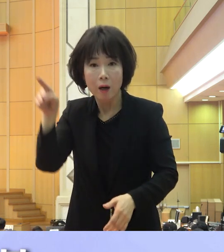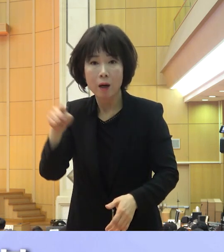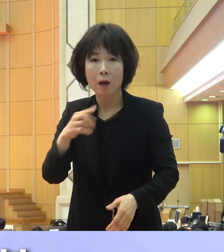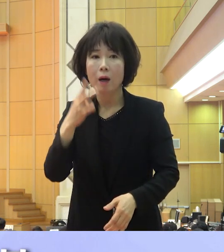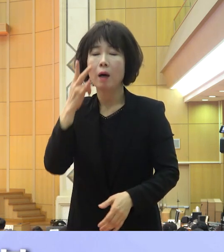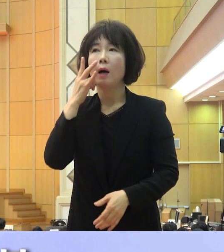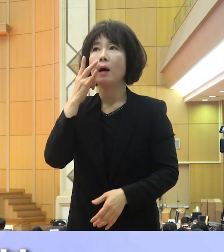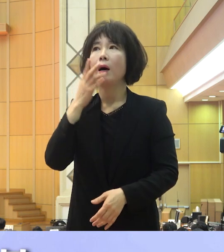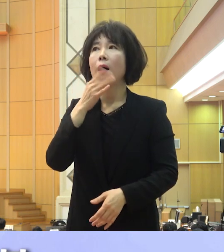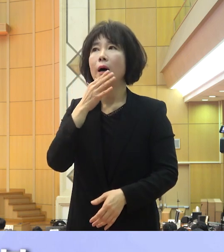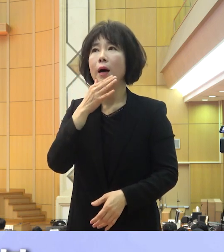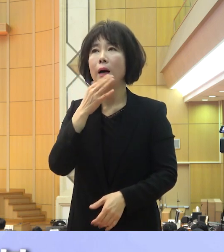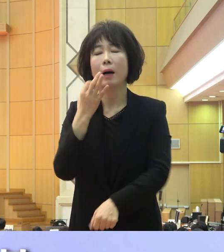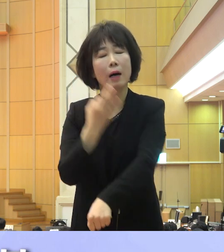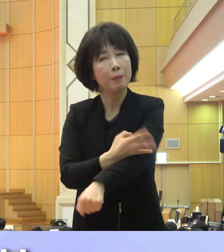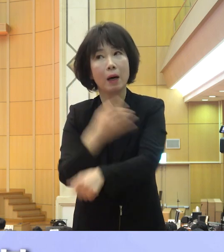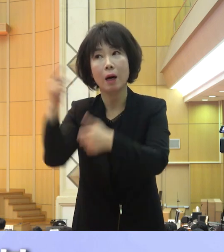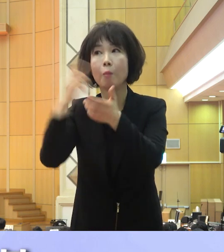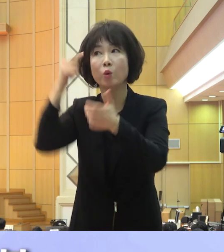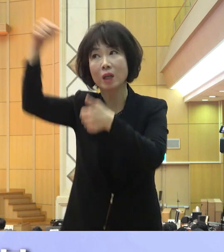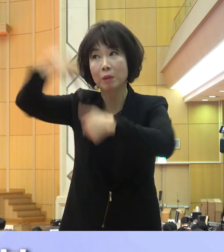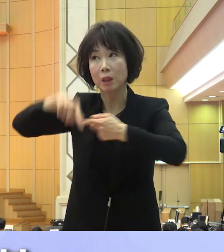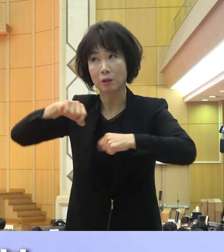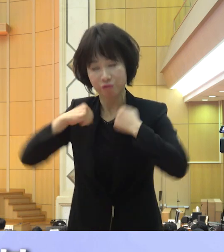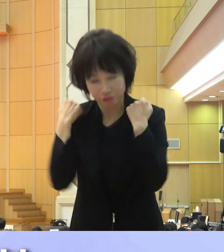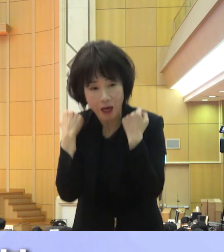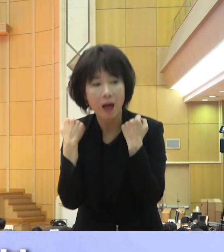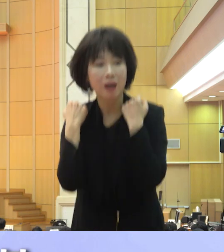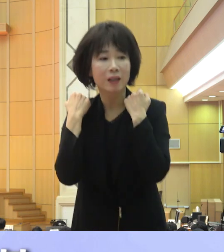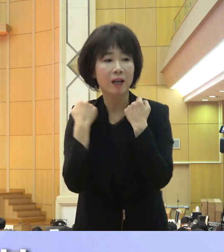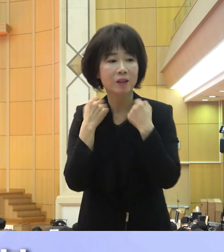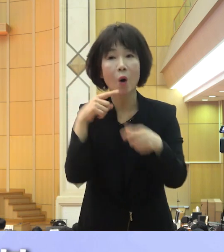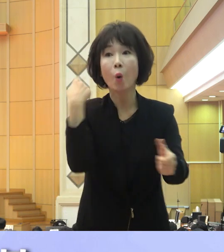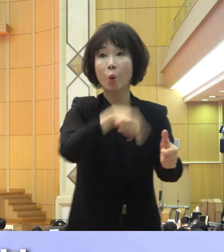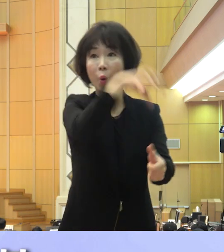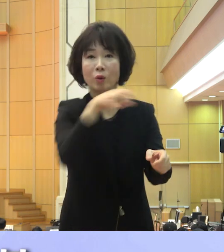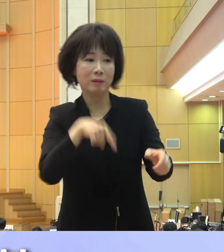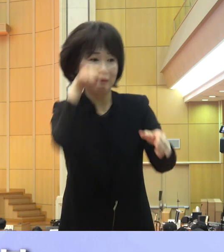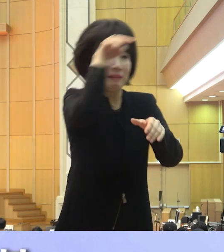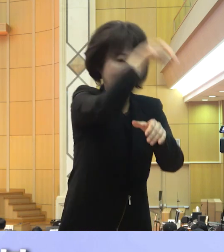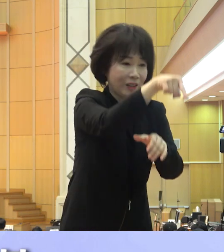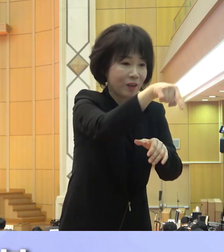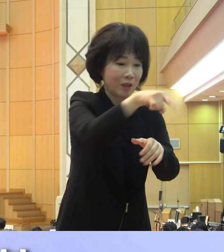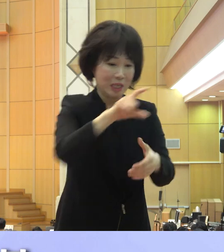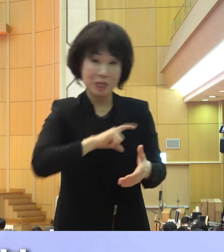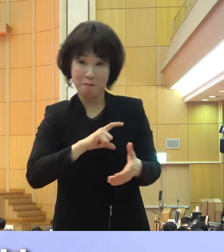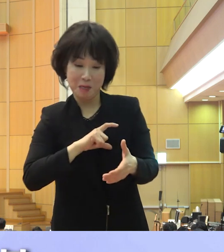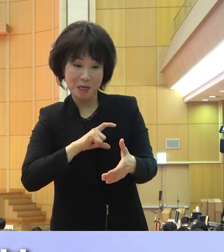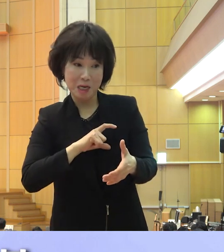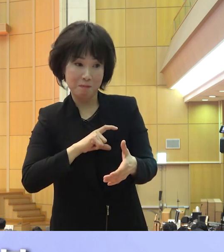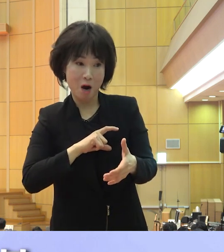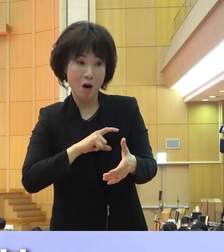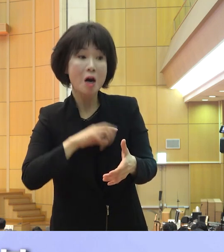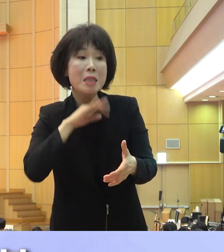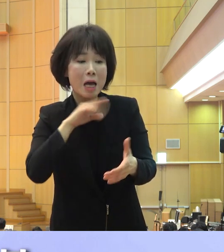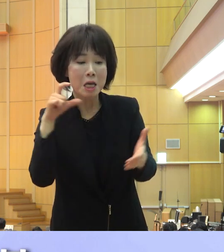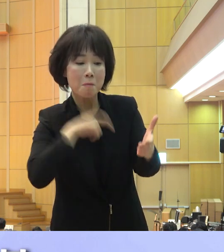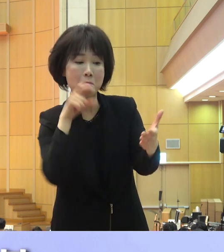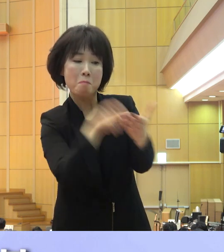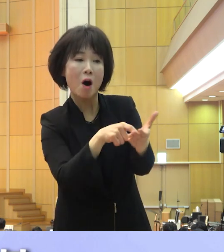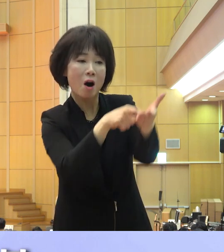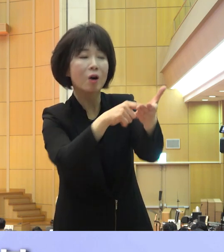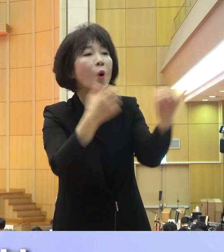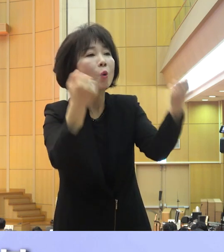딱 생년월일하고 딱 써가지고 이름하고 딱 써가지고 딱 내주면서 졸업증명서 데려왔습니다. 그랬더니